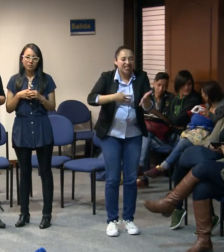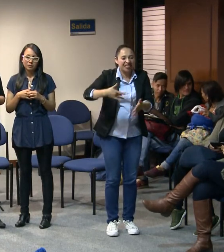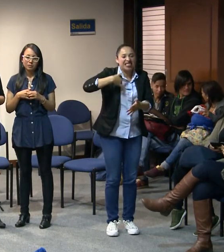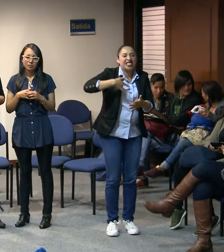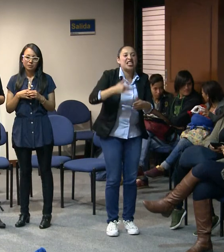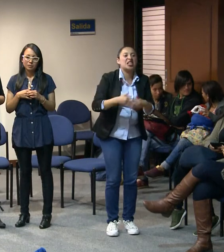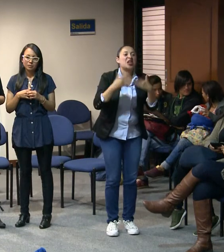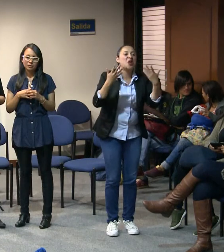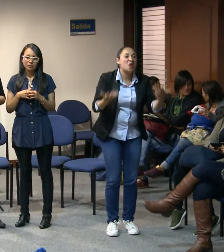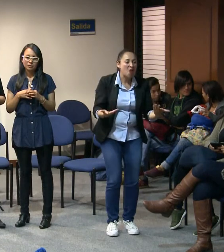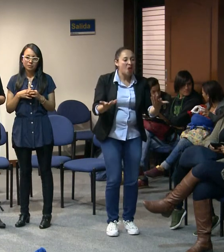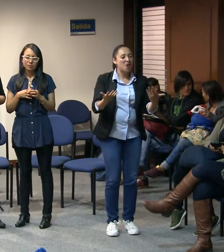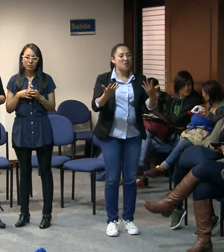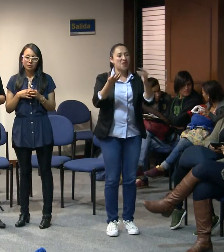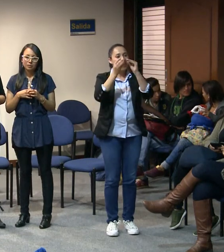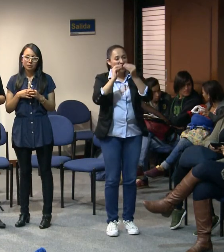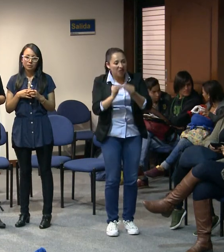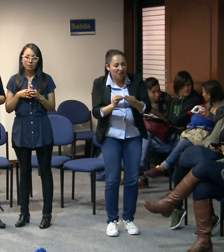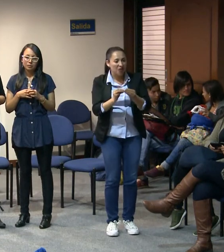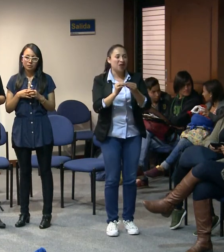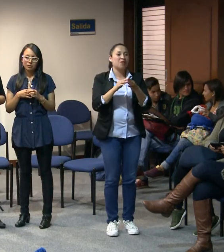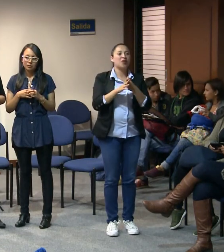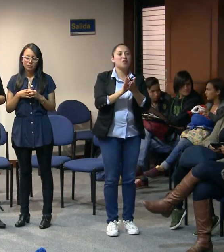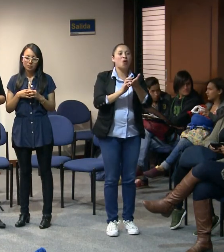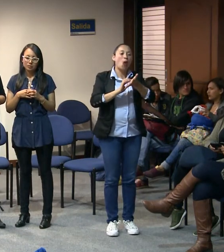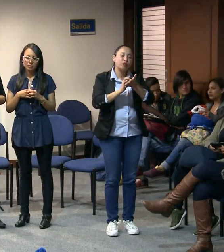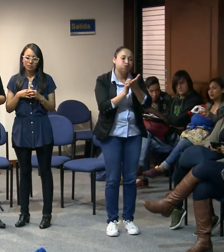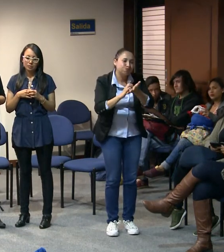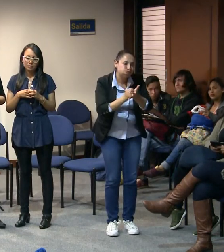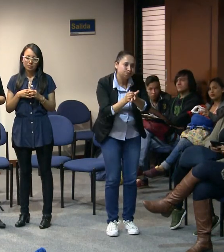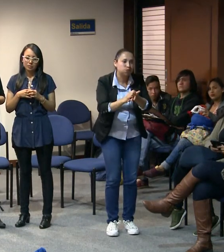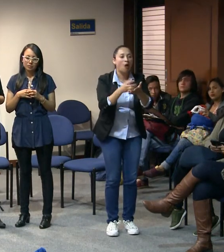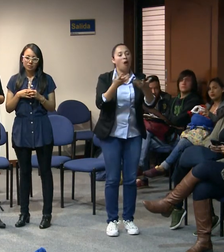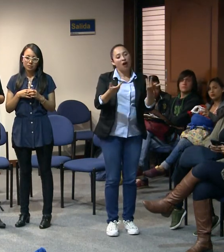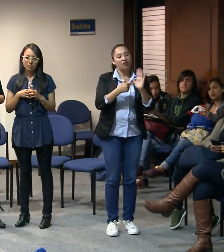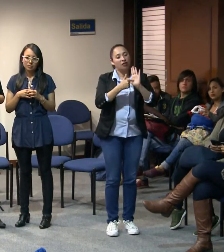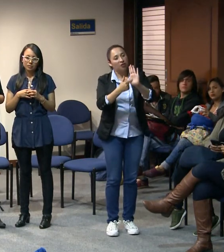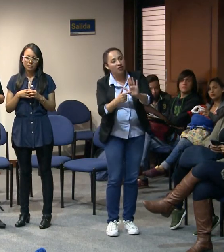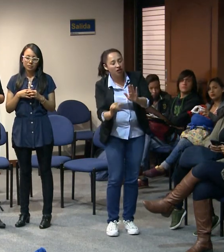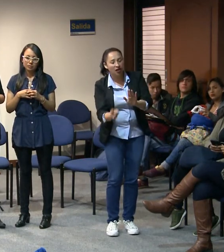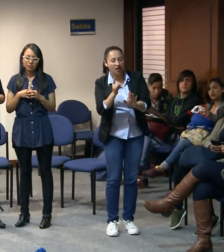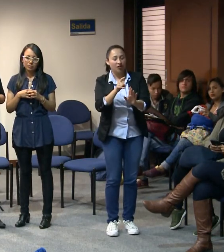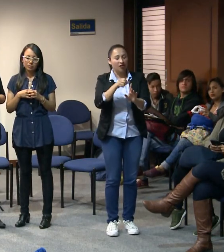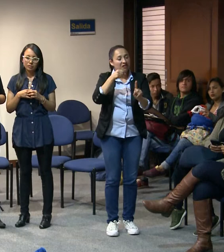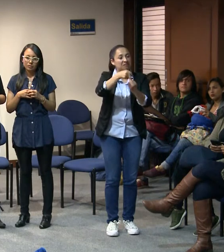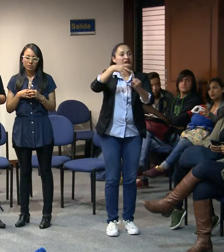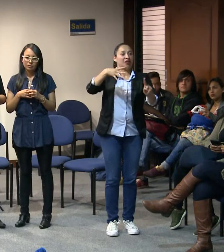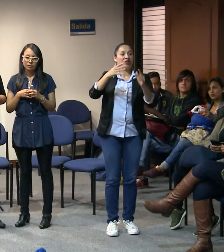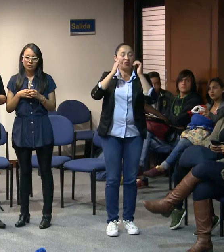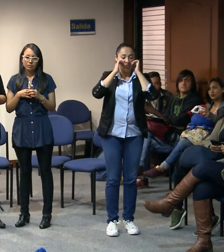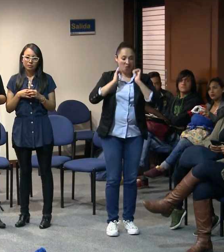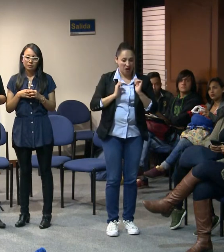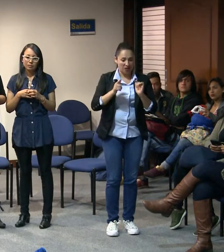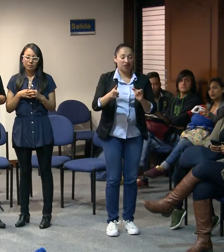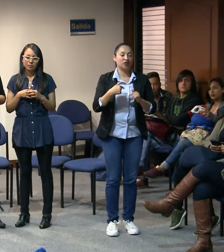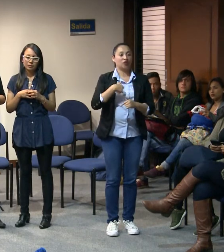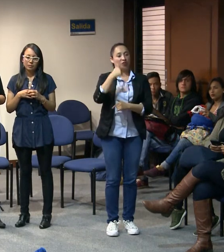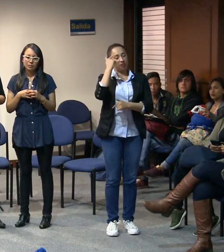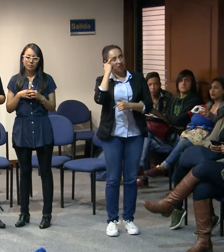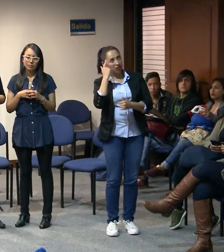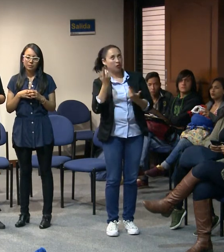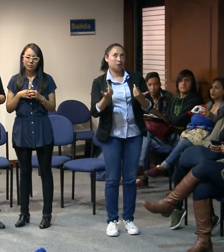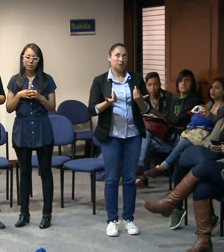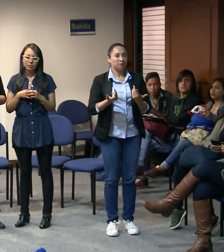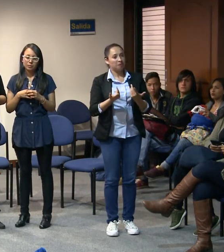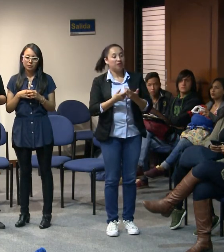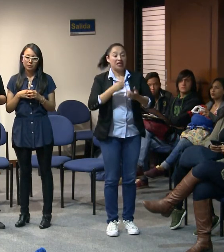como de forma, bueno, esto es rugoso y esto te va a mostrar algún impacto en tu cuerpo, entonces pienso que